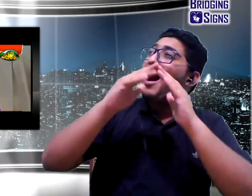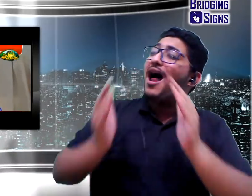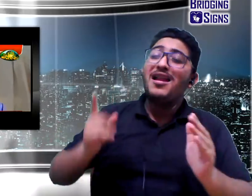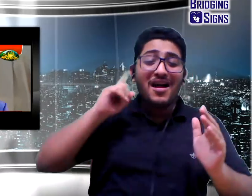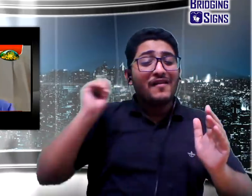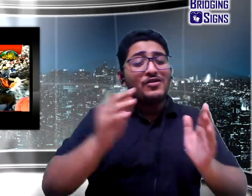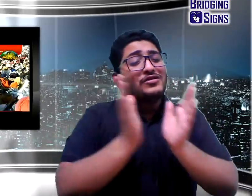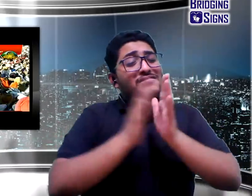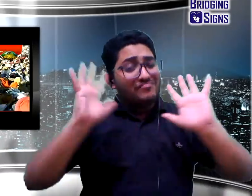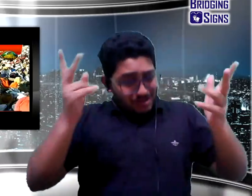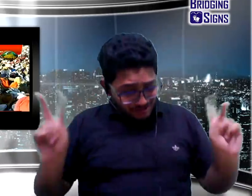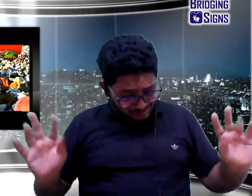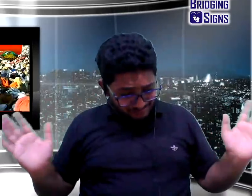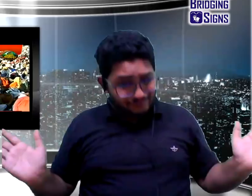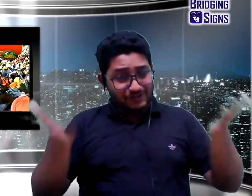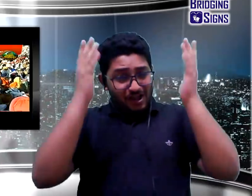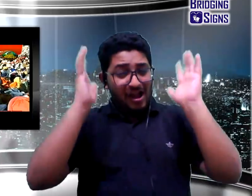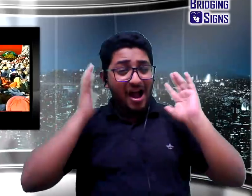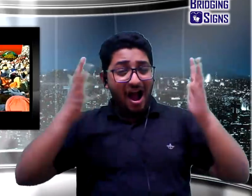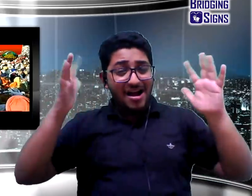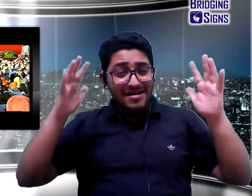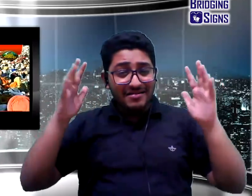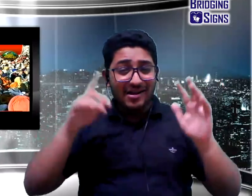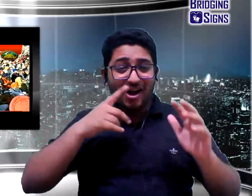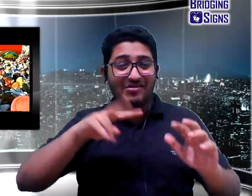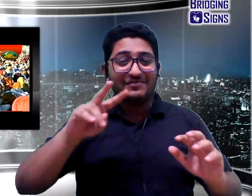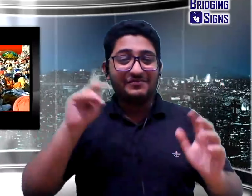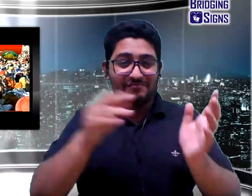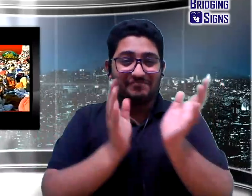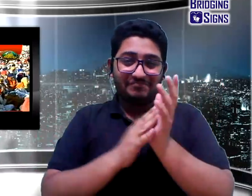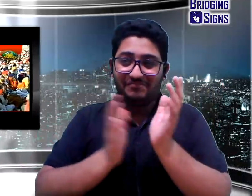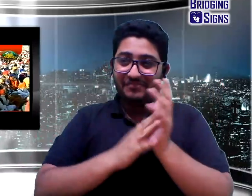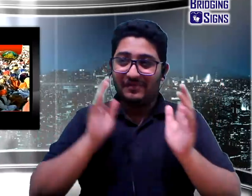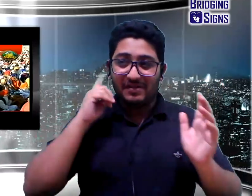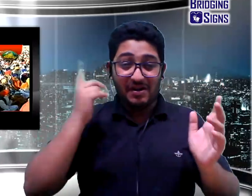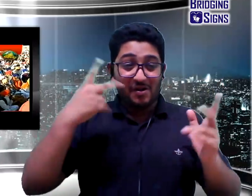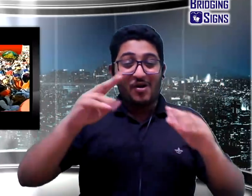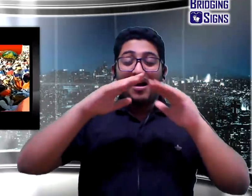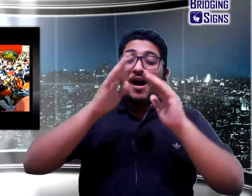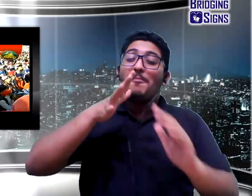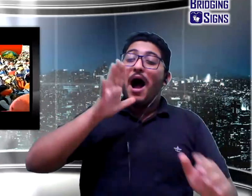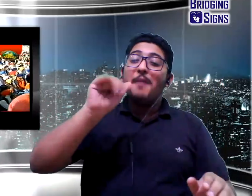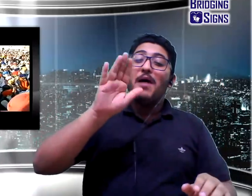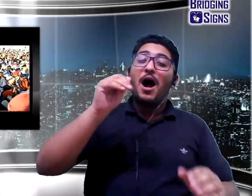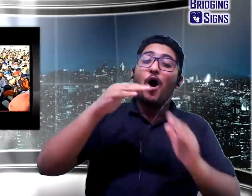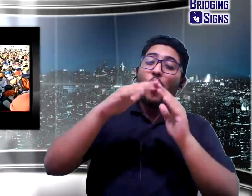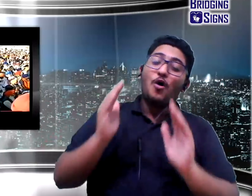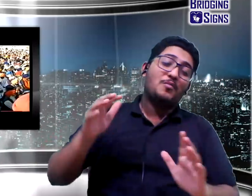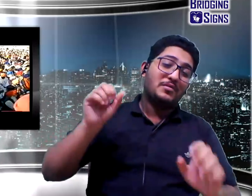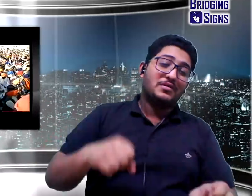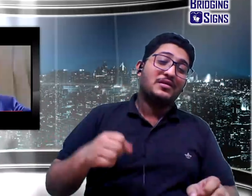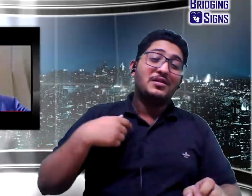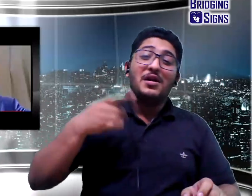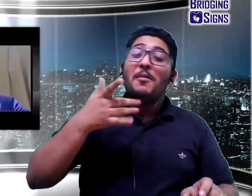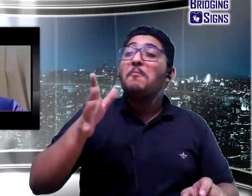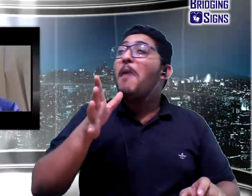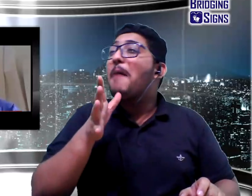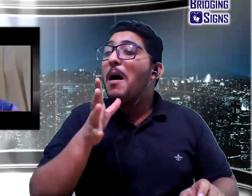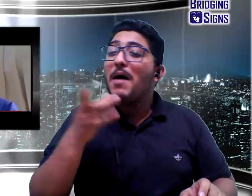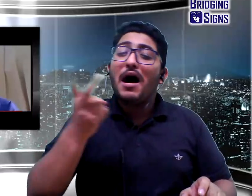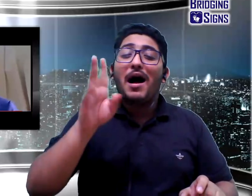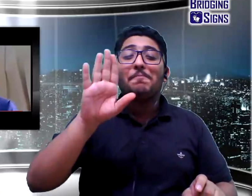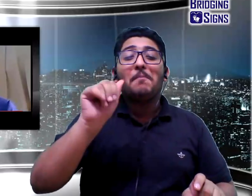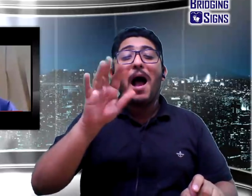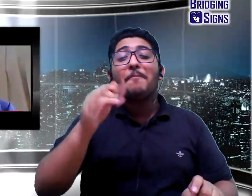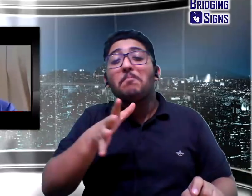ठोको ए ठोको ताड़ी टका के, वह द्वार मुबारक हुंदा है, वह द्वार मुबारक हुंदा है। मेरे महरम, मेरे रहबर, मेरे बाबा